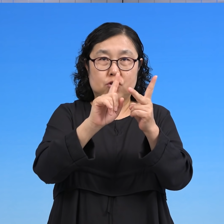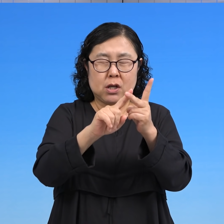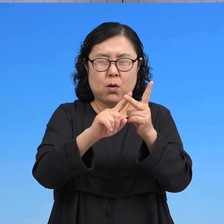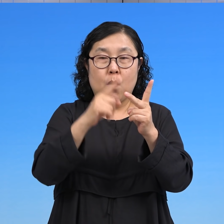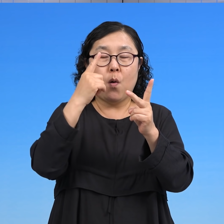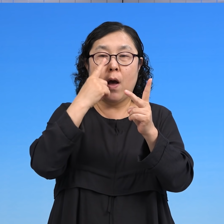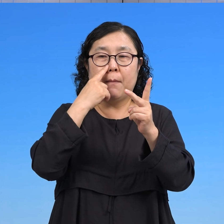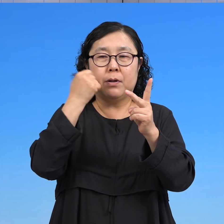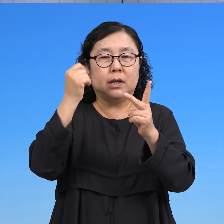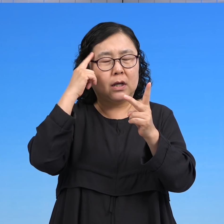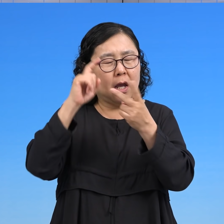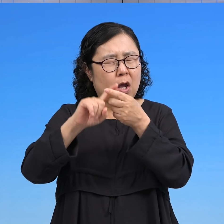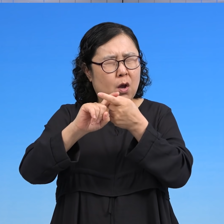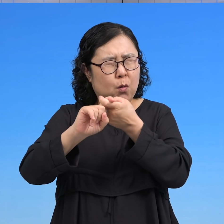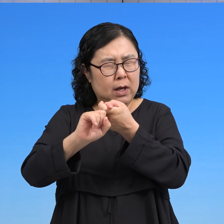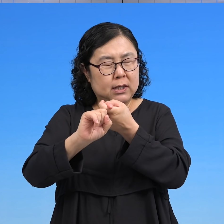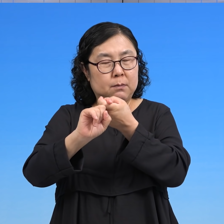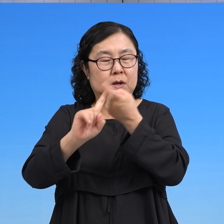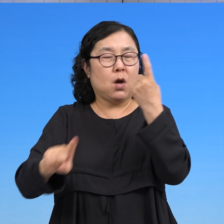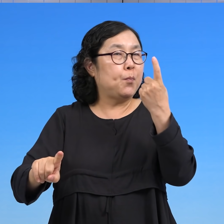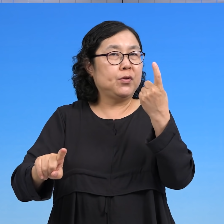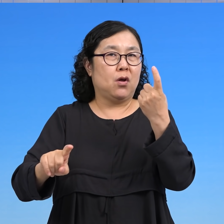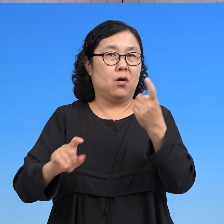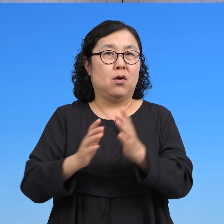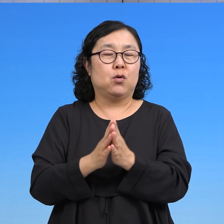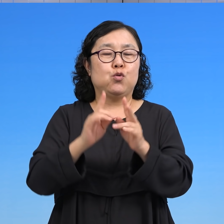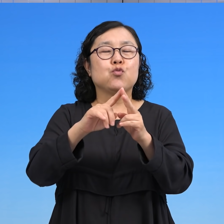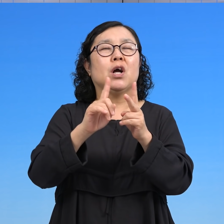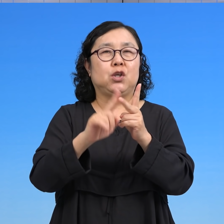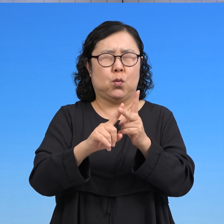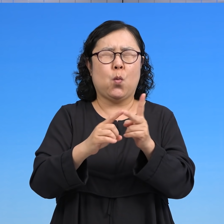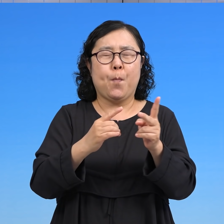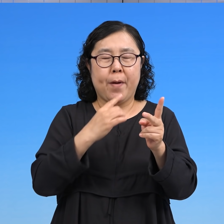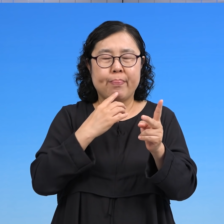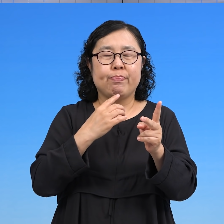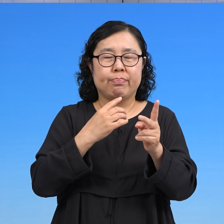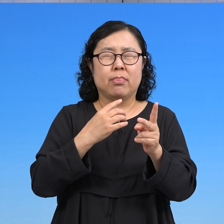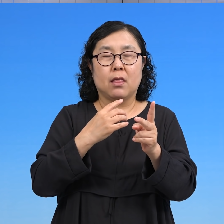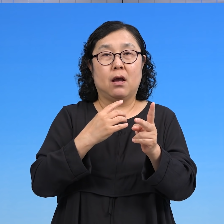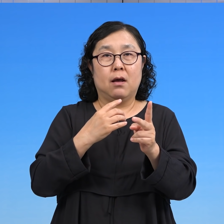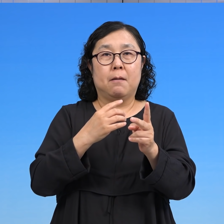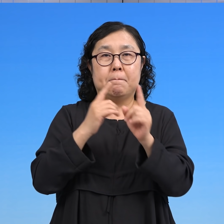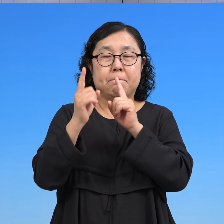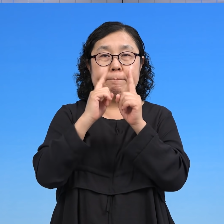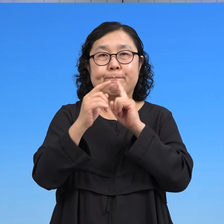무관심하거나, 딱 두 가지로 아버지를 규정 지을 수 있다.